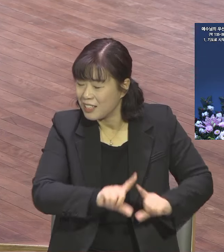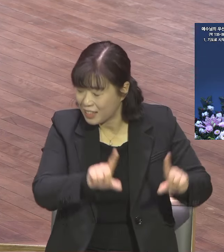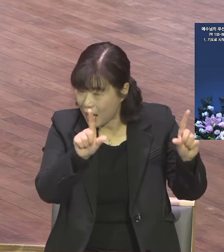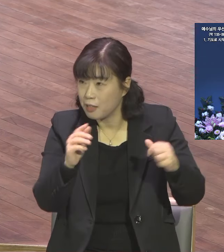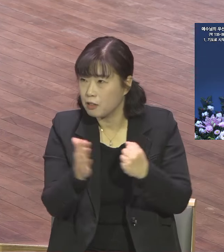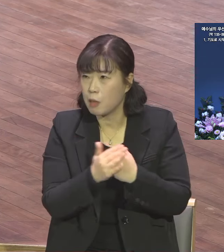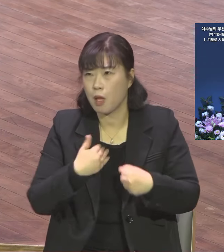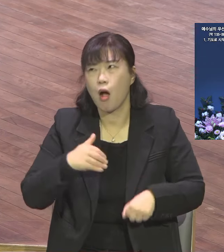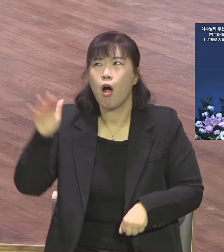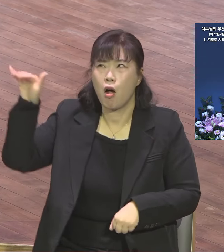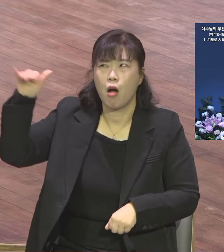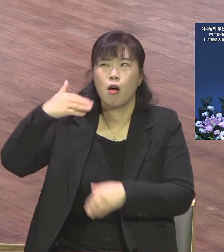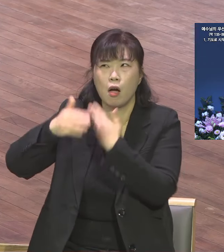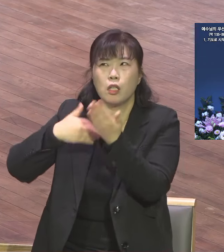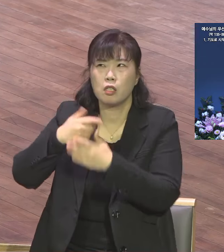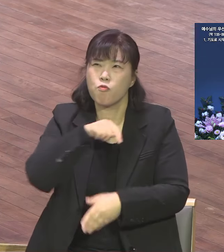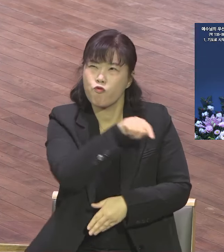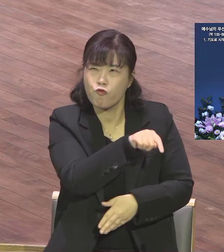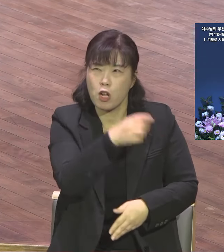영적 소통이지요.